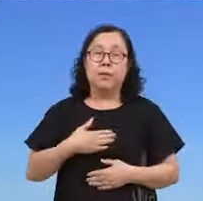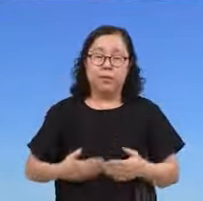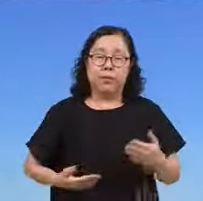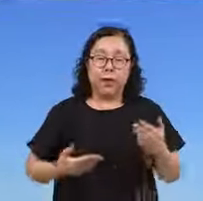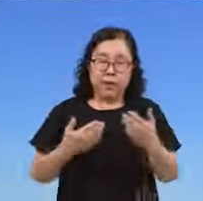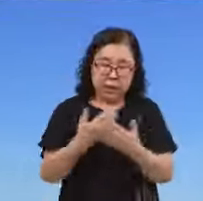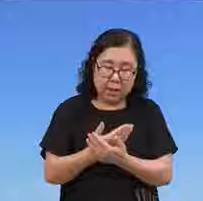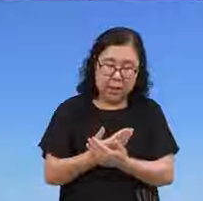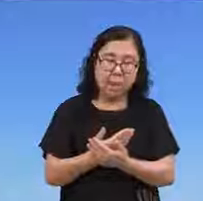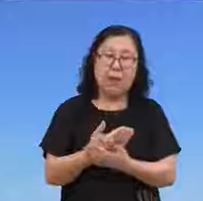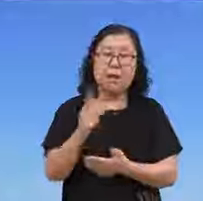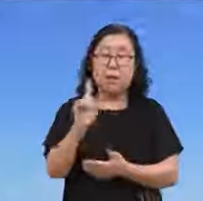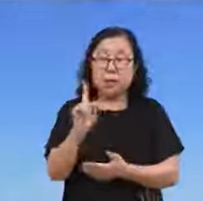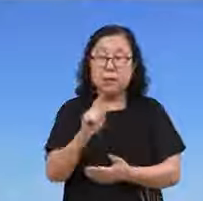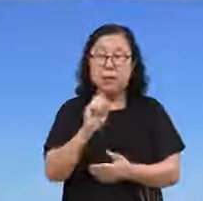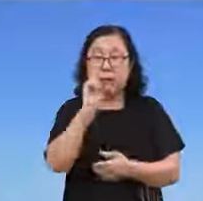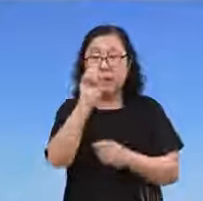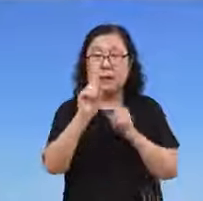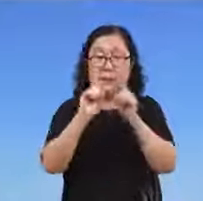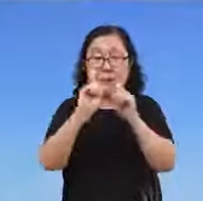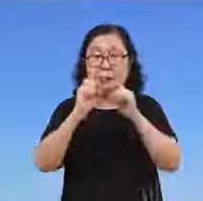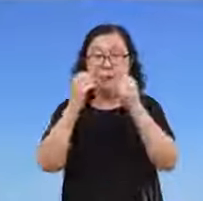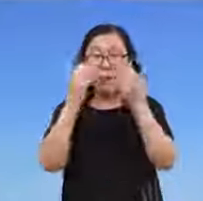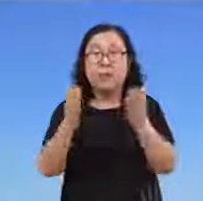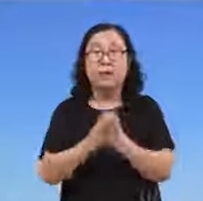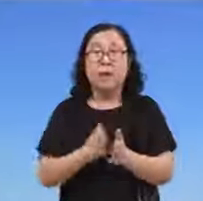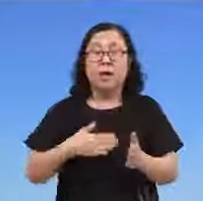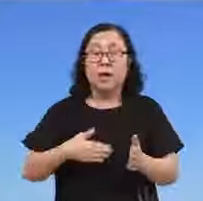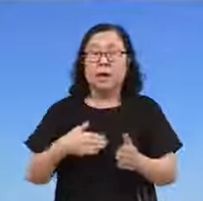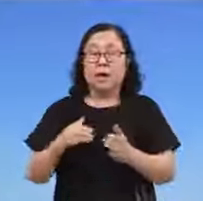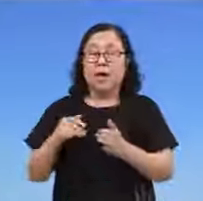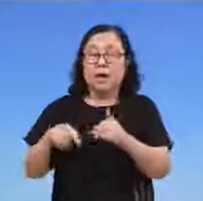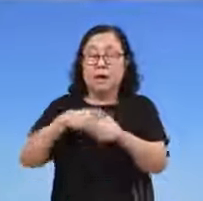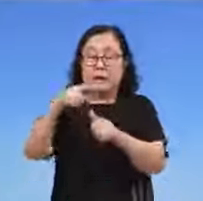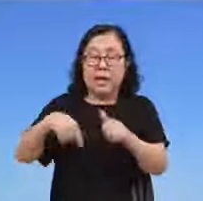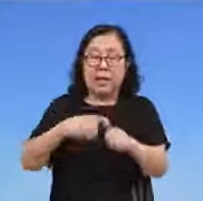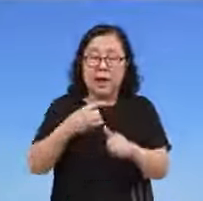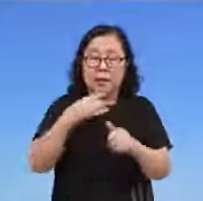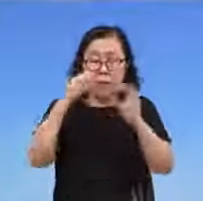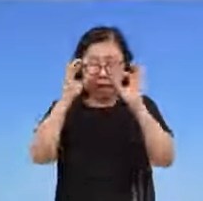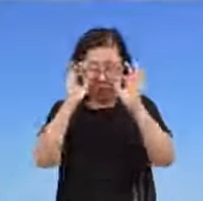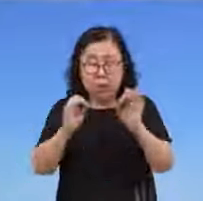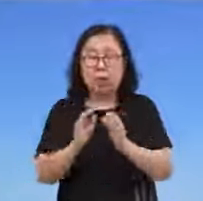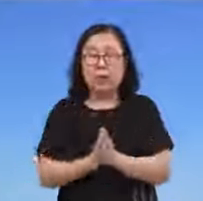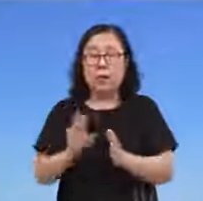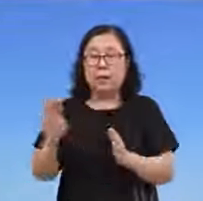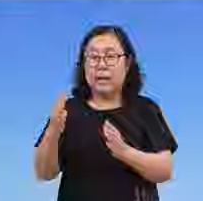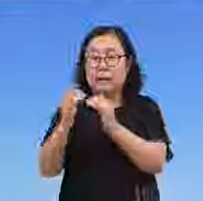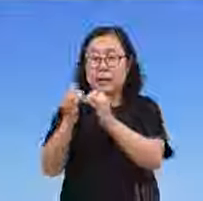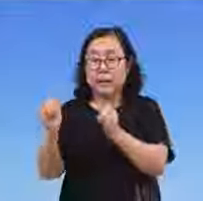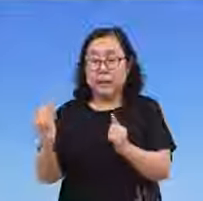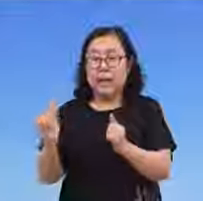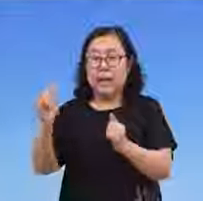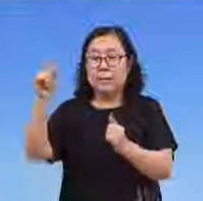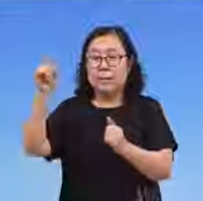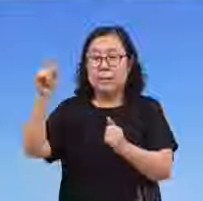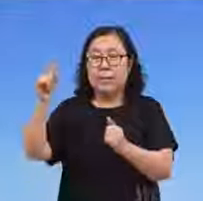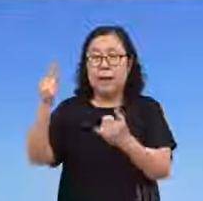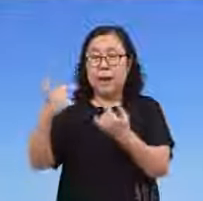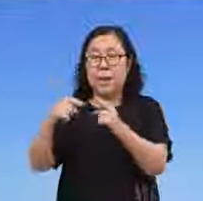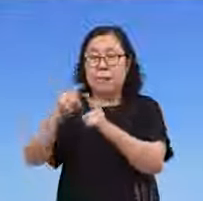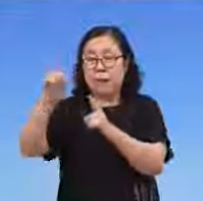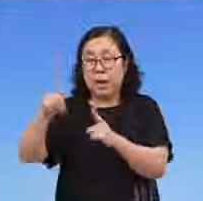우리가 회개해야 될 게 뭔지 말씀드렸지 않습니까? 하나님, 내가 상황에만 집중한 거, 400명을 이끌고 찾아오는